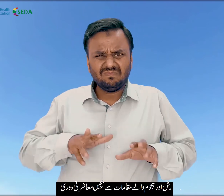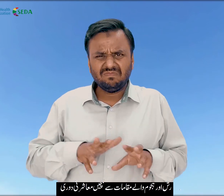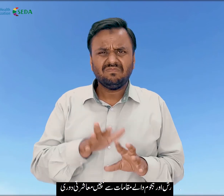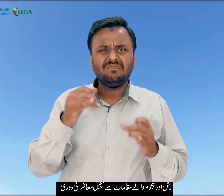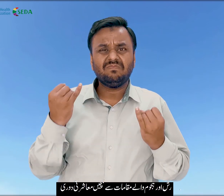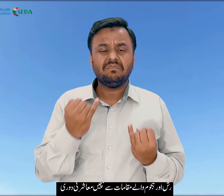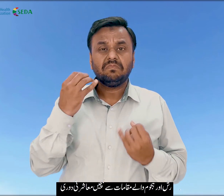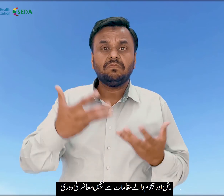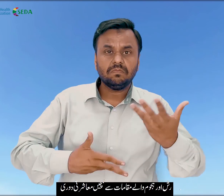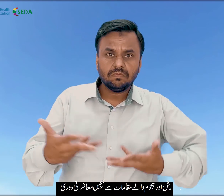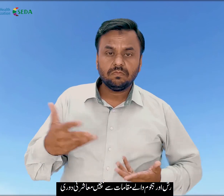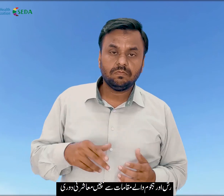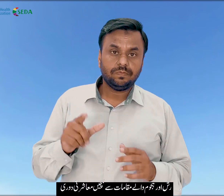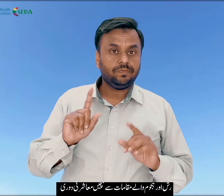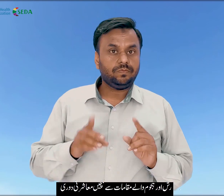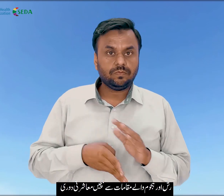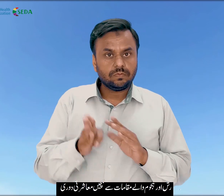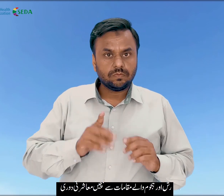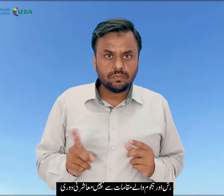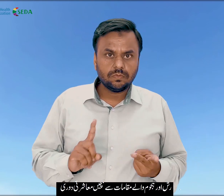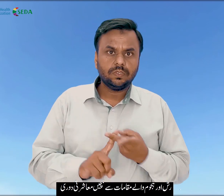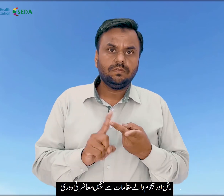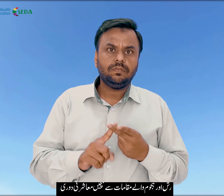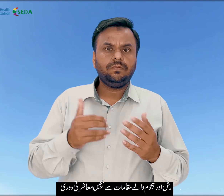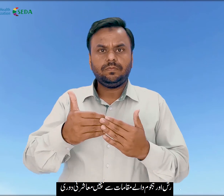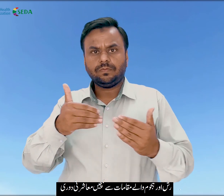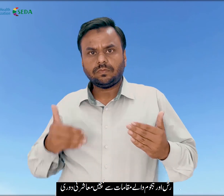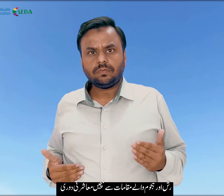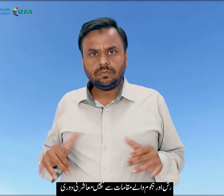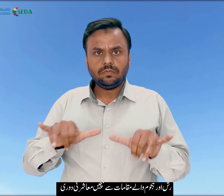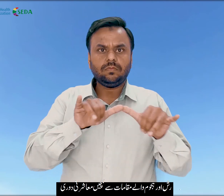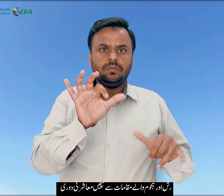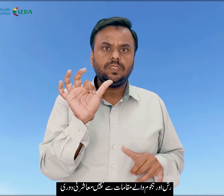رش اور ہجوم والے مقامات سے بچیں۔ معاشرتی دوری۔